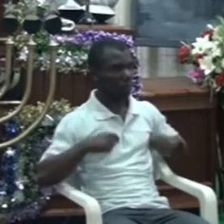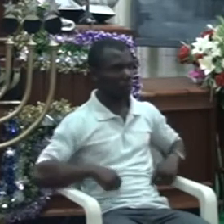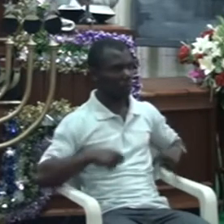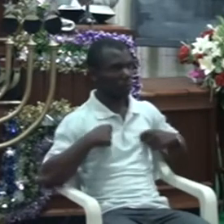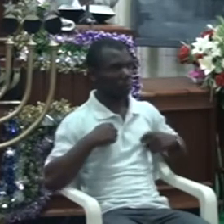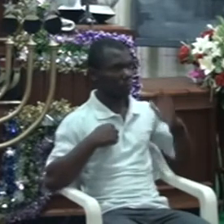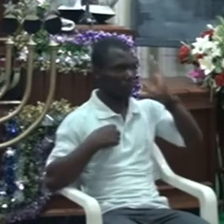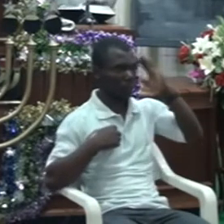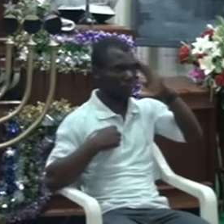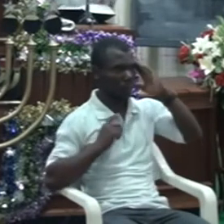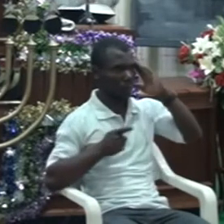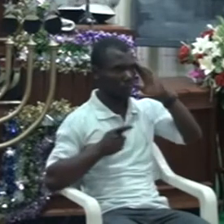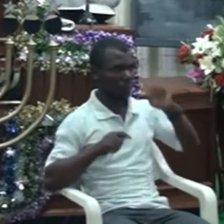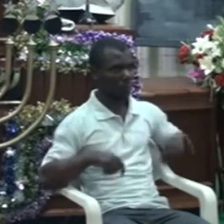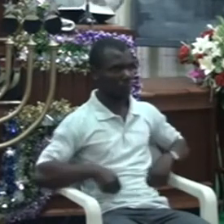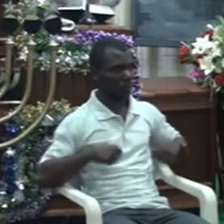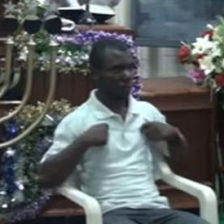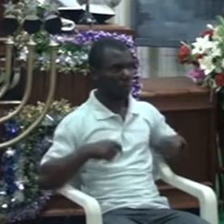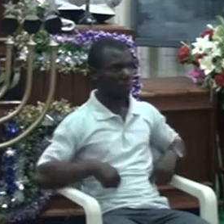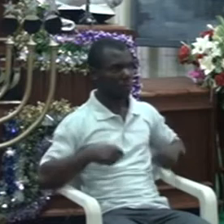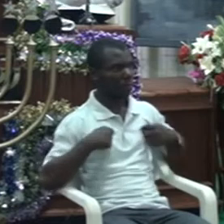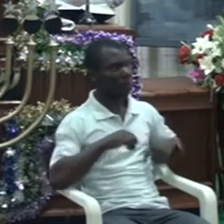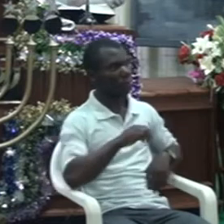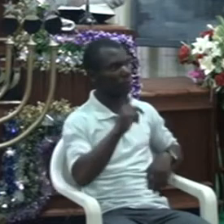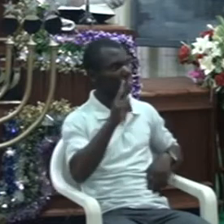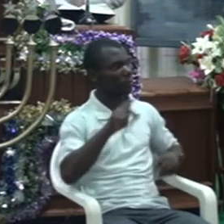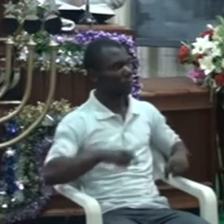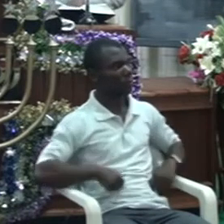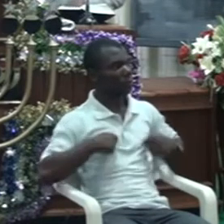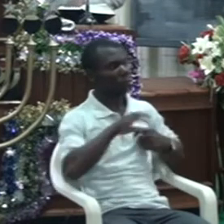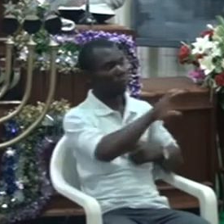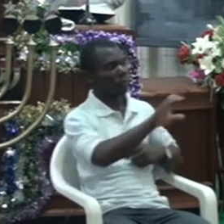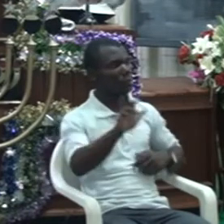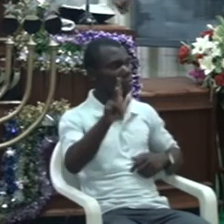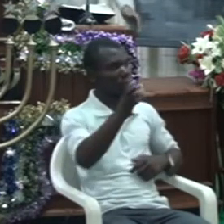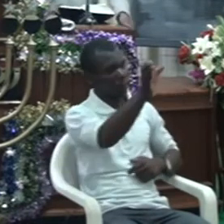verset 16. Tout à l'heure, dépêchez-vous. 2 Timothée chapitre 3 verset 16.